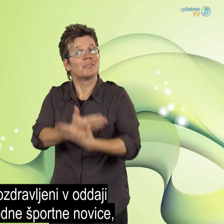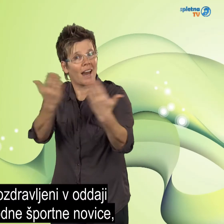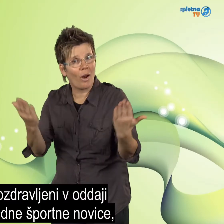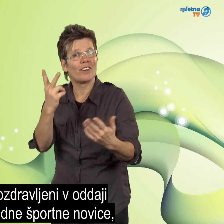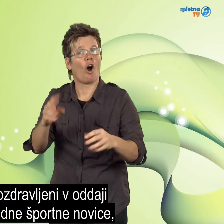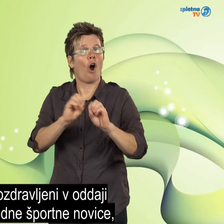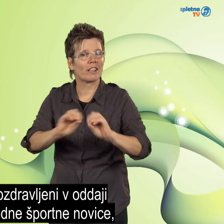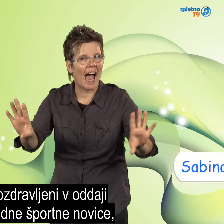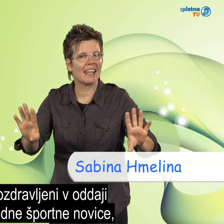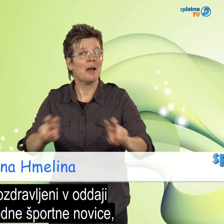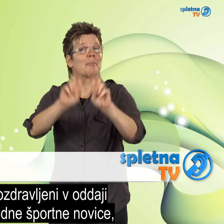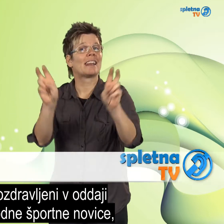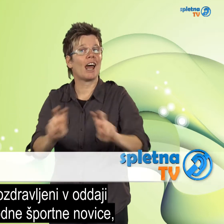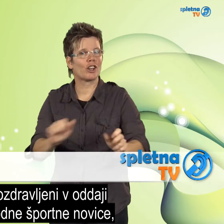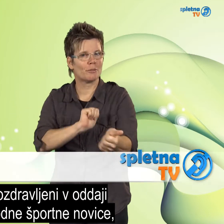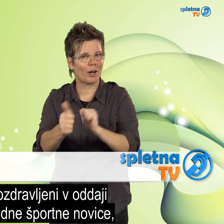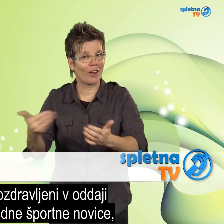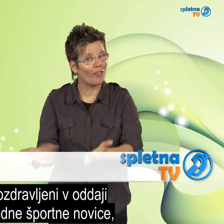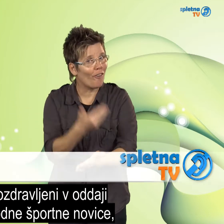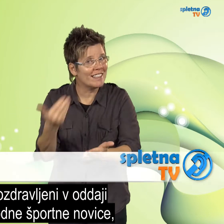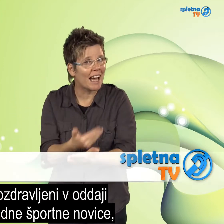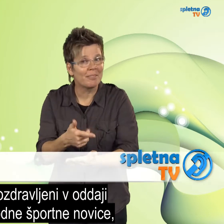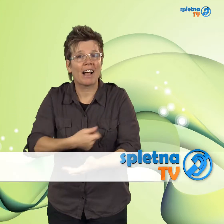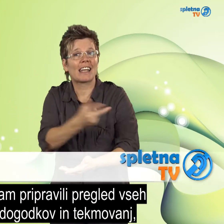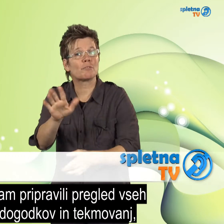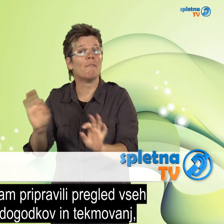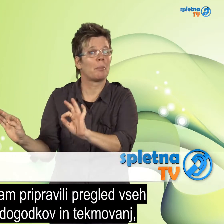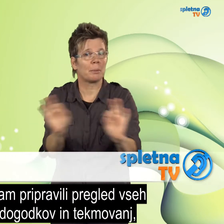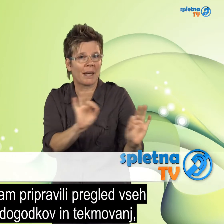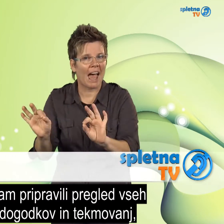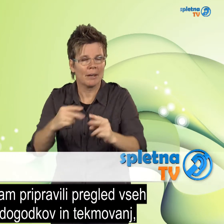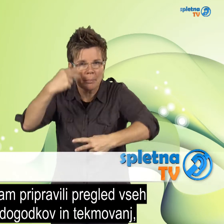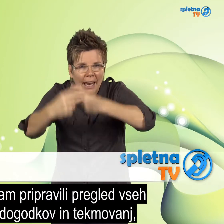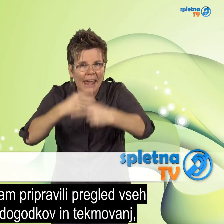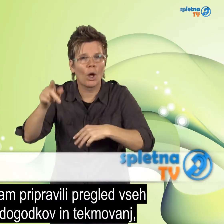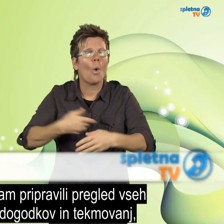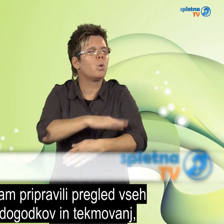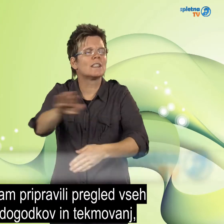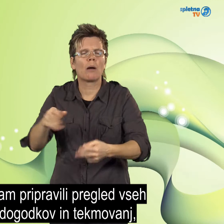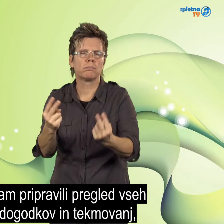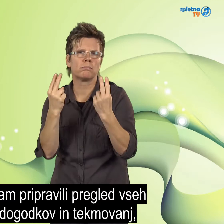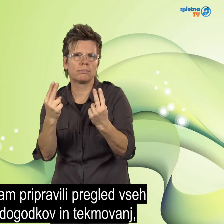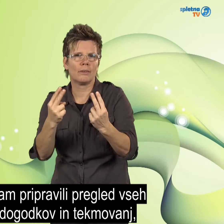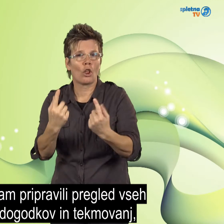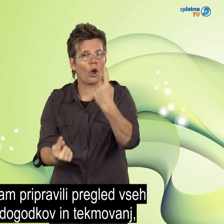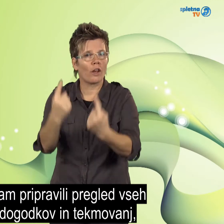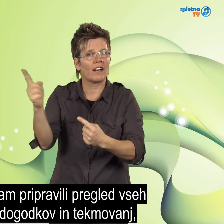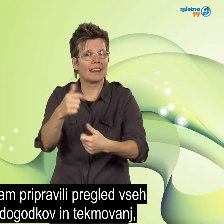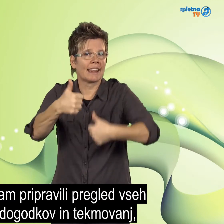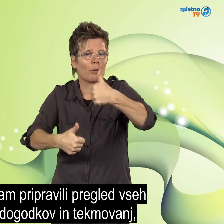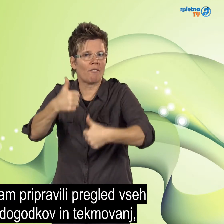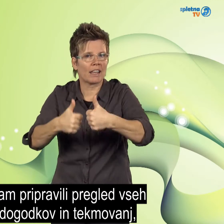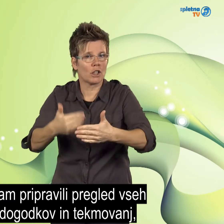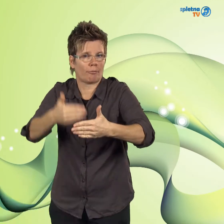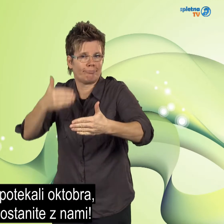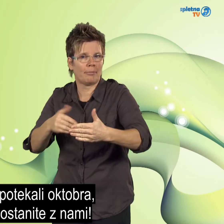Lepo pozdravljeni v oddaji Mednarodne športne novice, v kateri smo vam pripravili pregled vseh pomembnih dogodkov in tekmovanj, ki